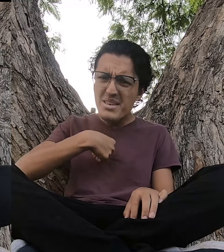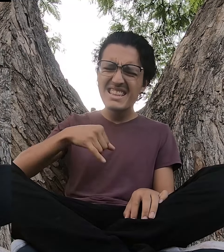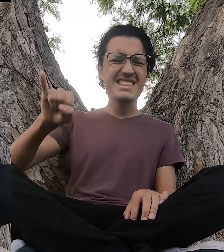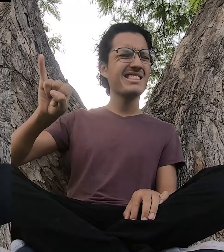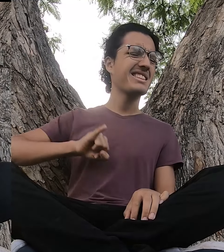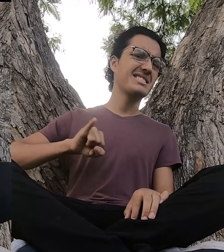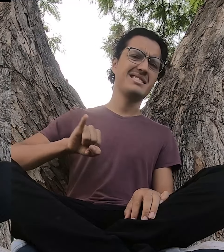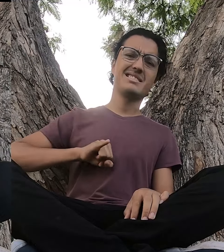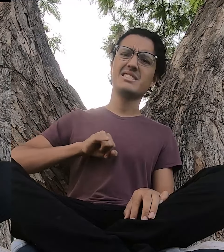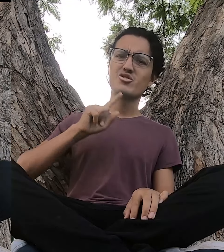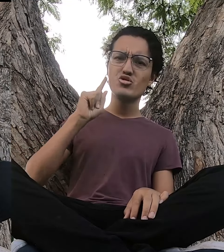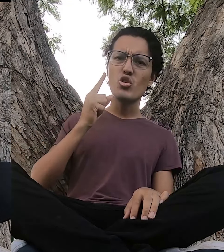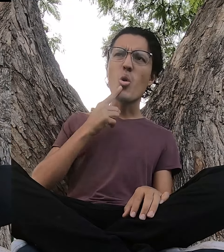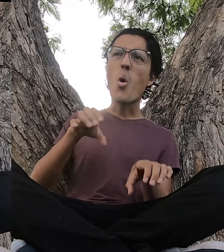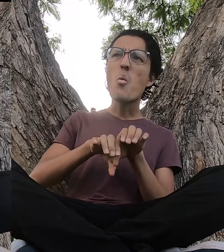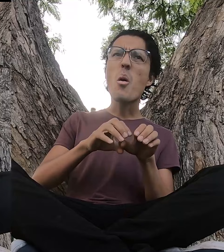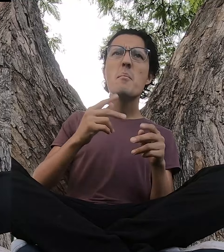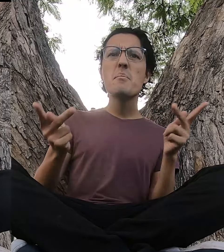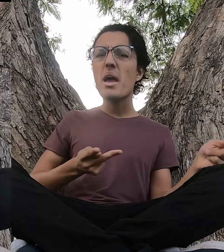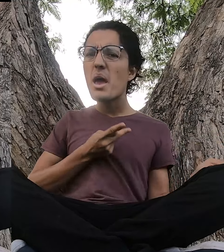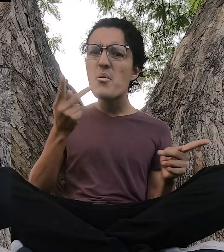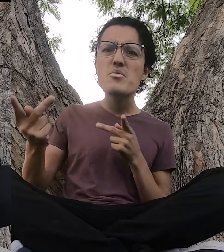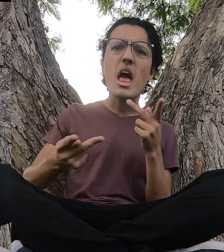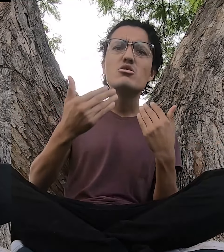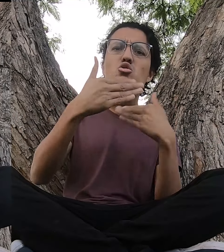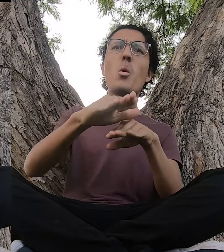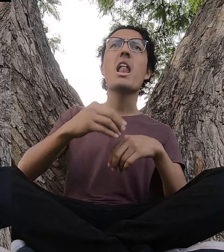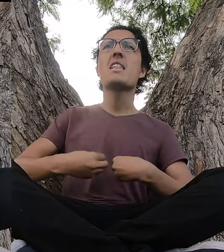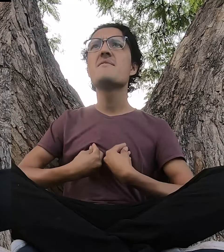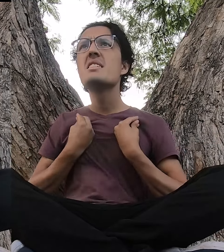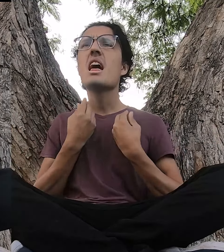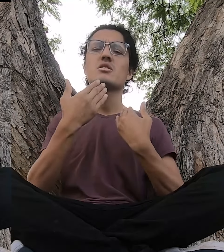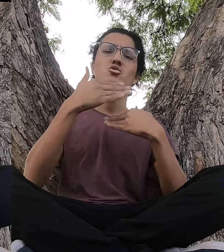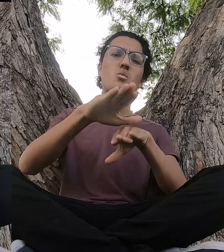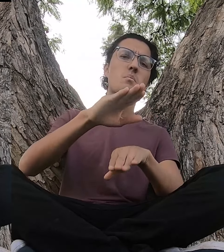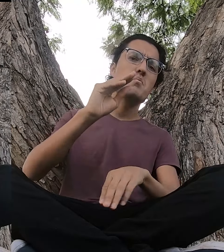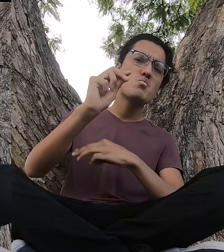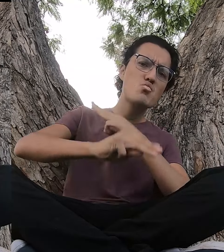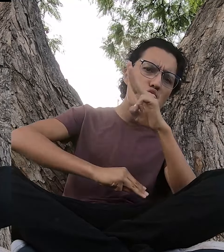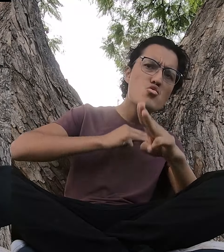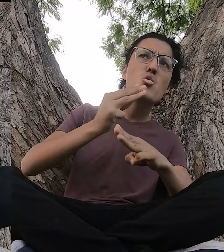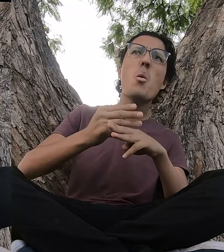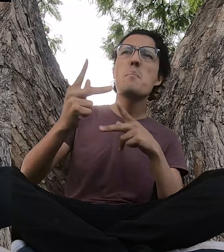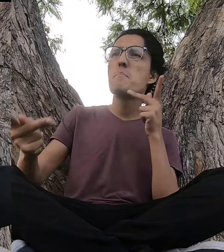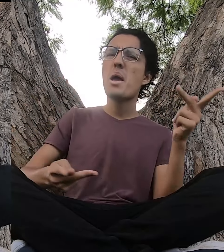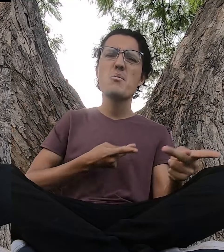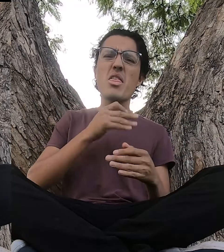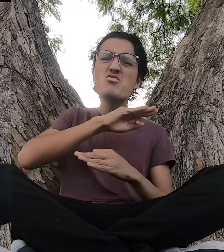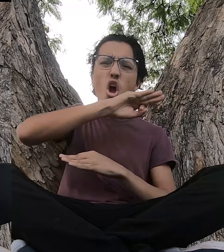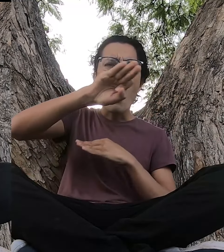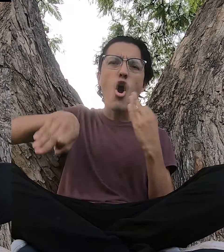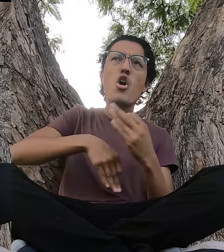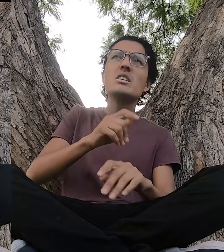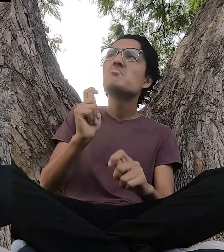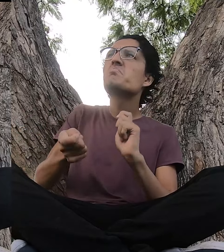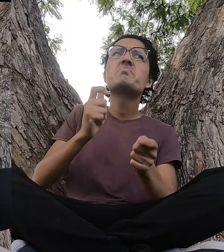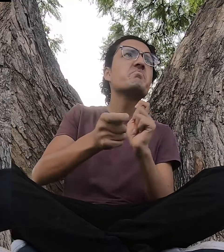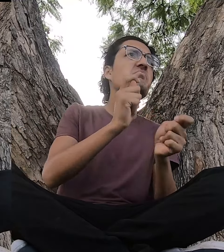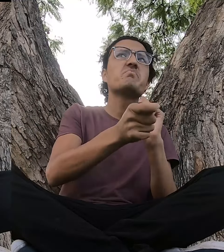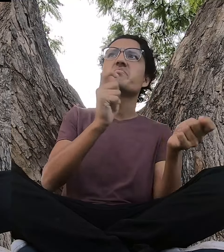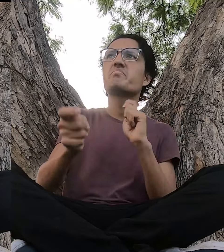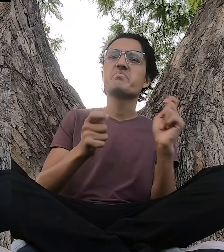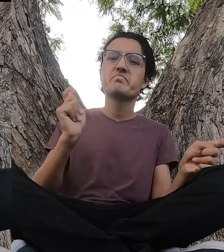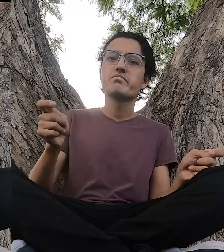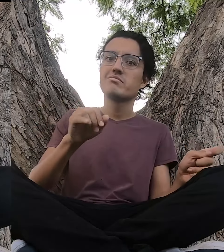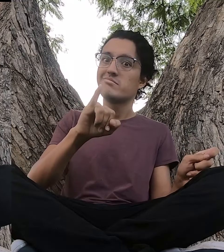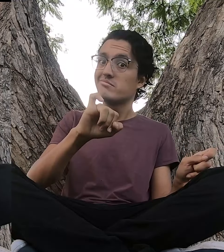interesante ver cómo ellos se desenvuelven, se cuestionan sobre el mundo, se cuestionan sobre la vida, se hacen preguntas de absolutamente